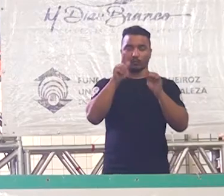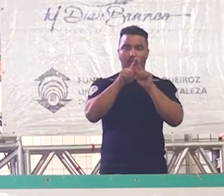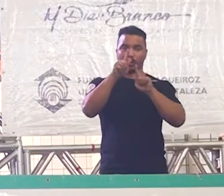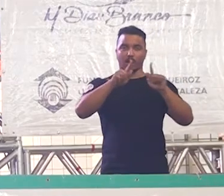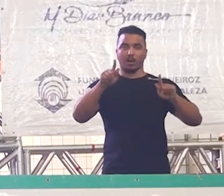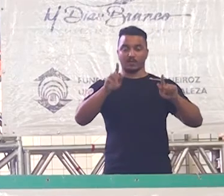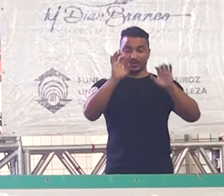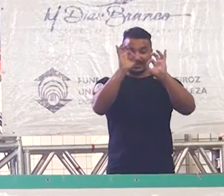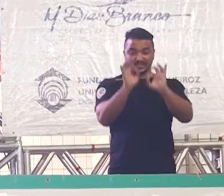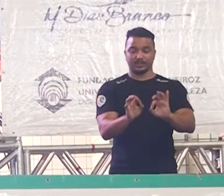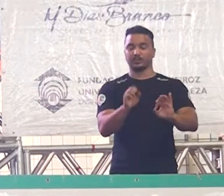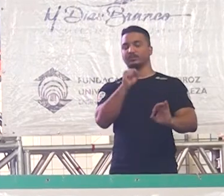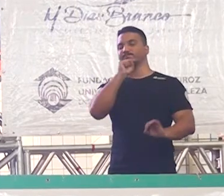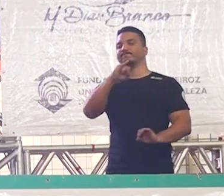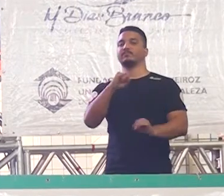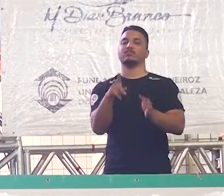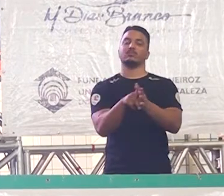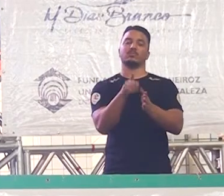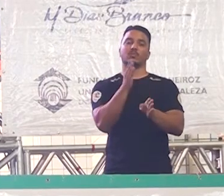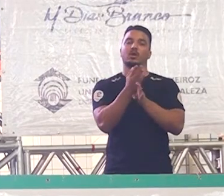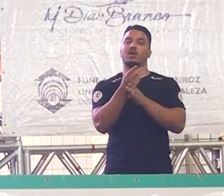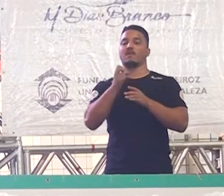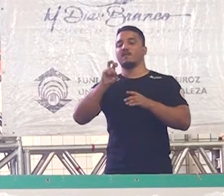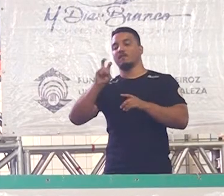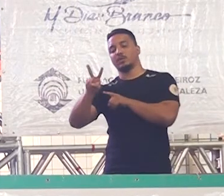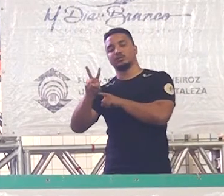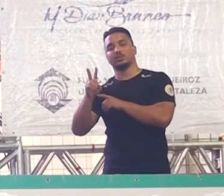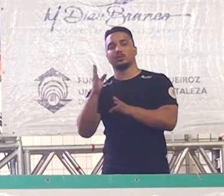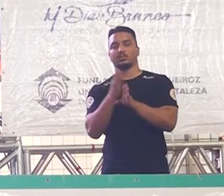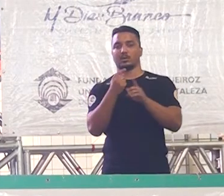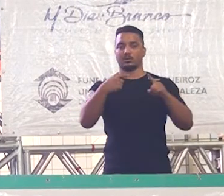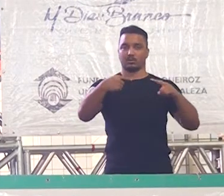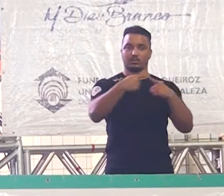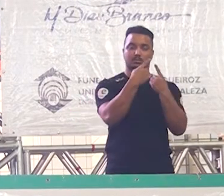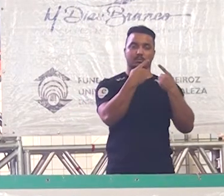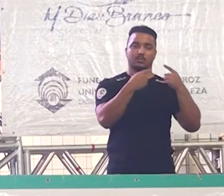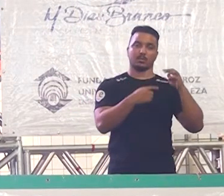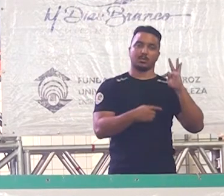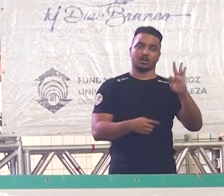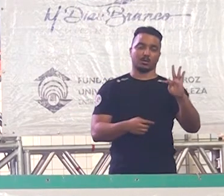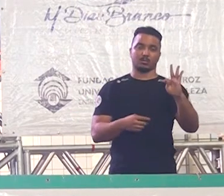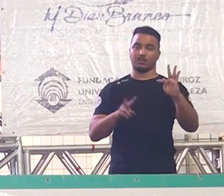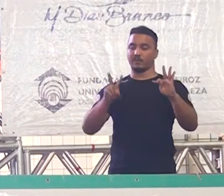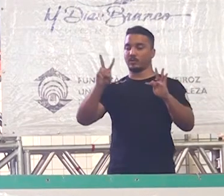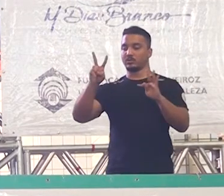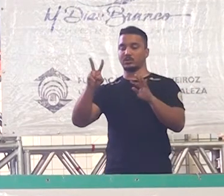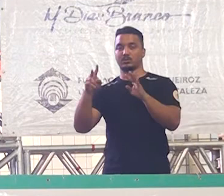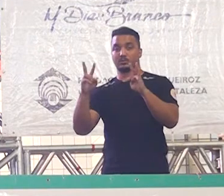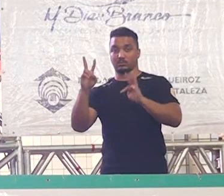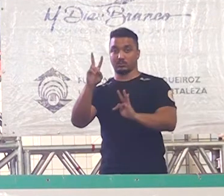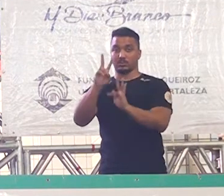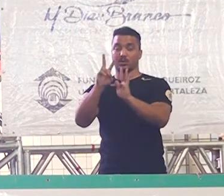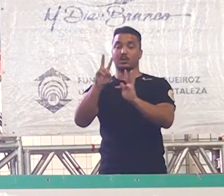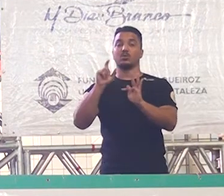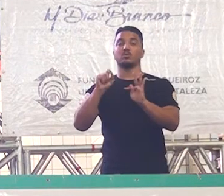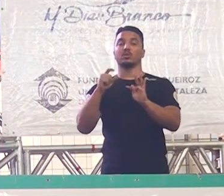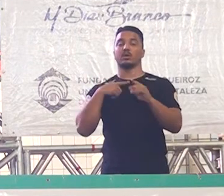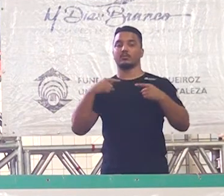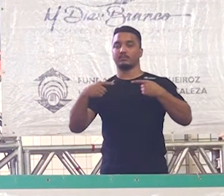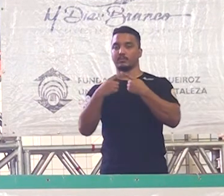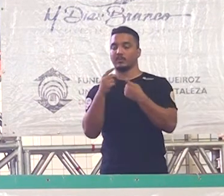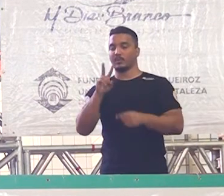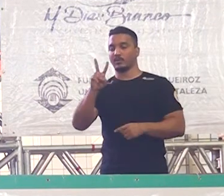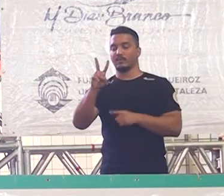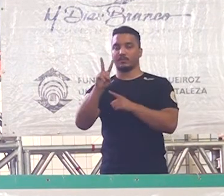estaria correto se fosse o gráfico velocidade em função do tempo. Velocidade em função do tempo, V igual a